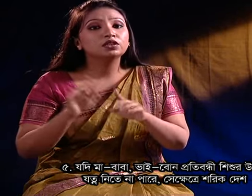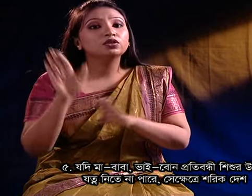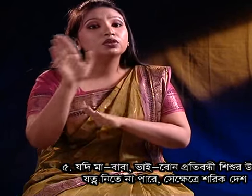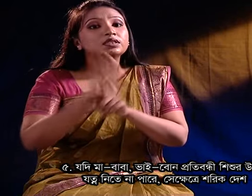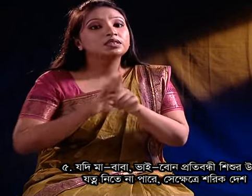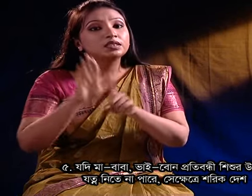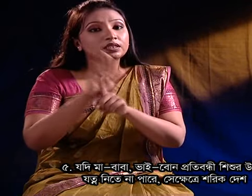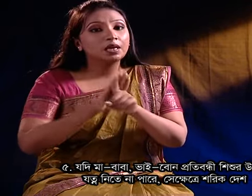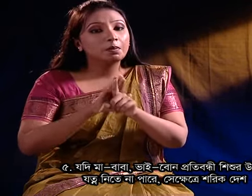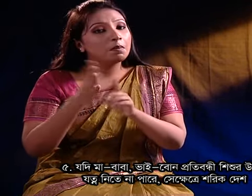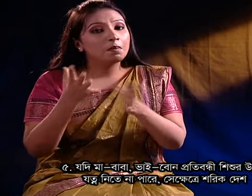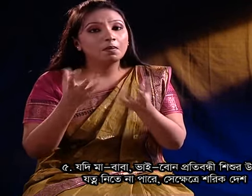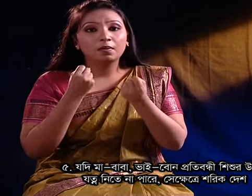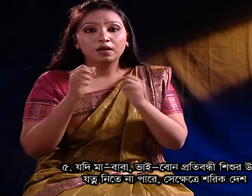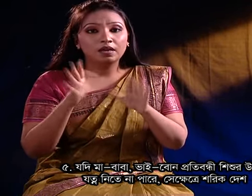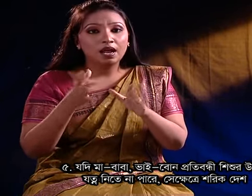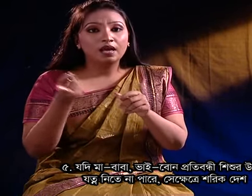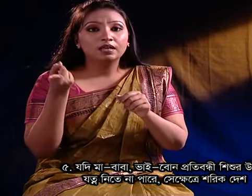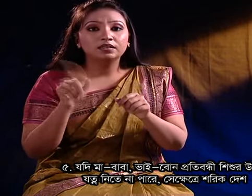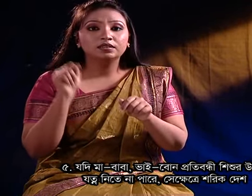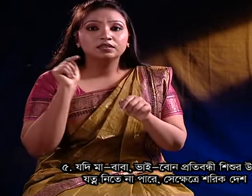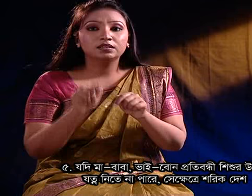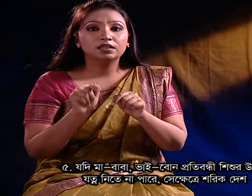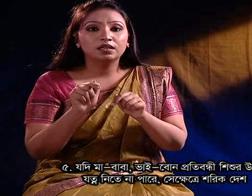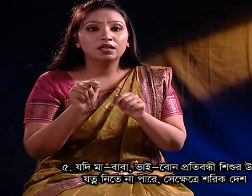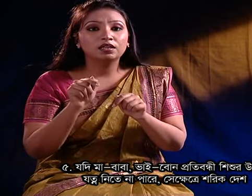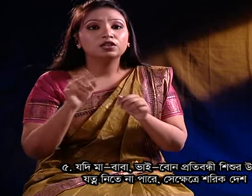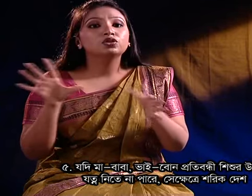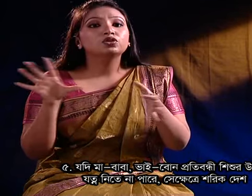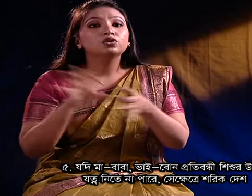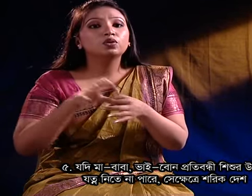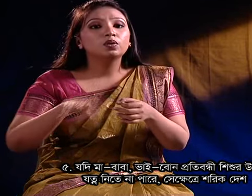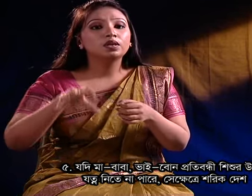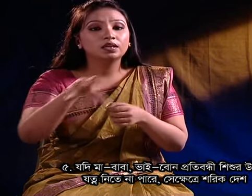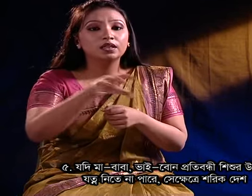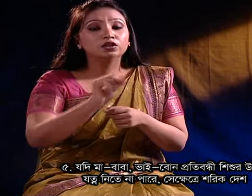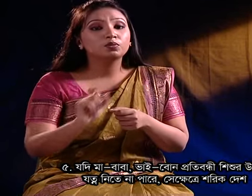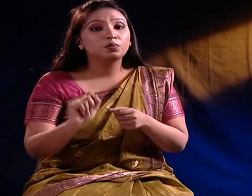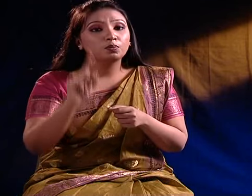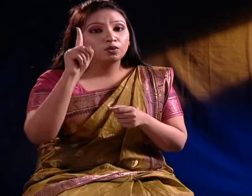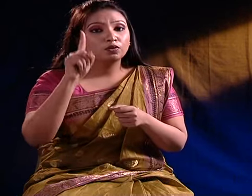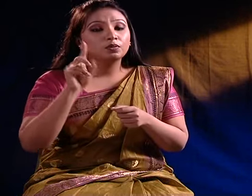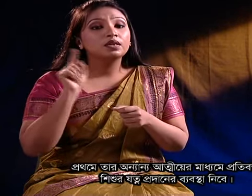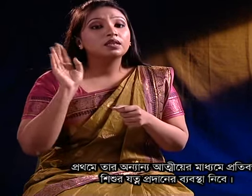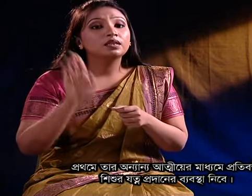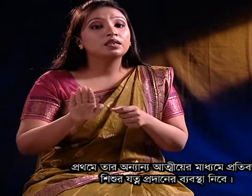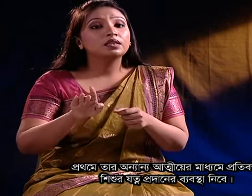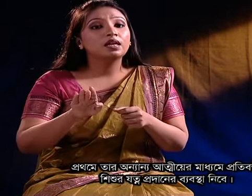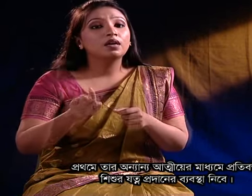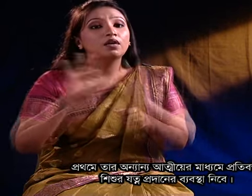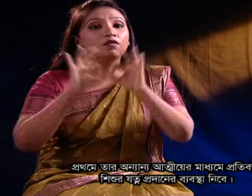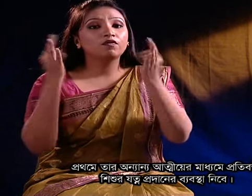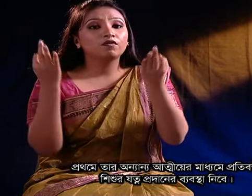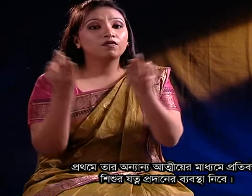নিতে না পারে, সেক্ষেত্রে শরিক দেশ প্রথমে তার অন্যান্য আত্মীয়ের